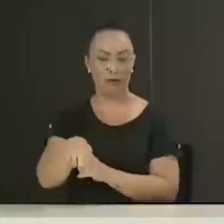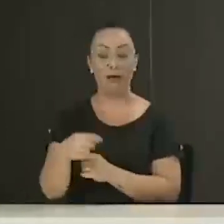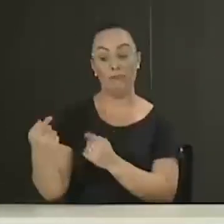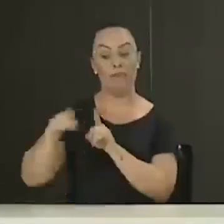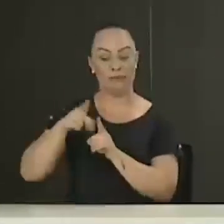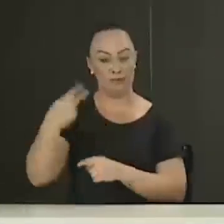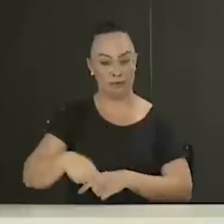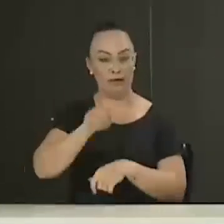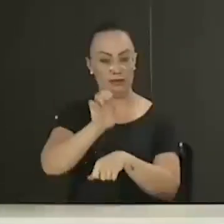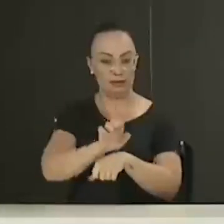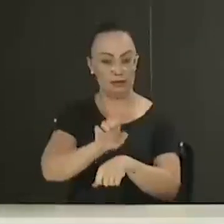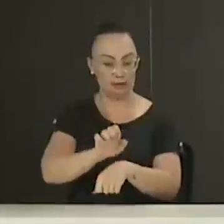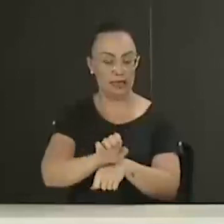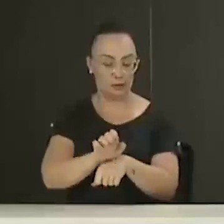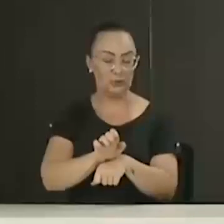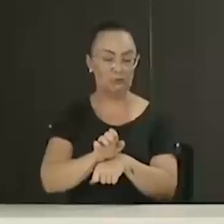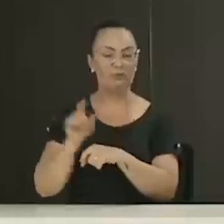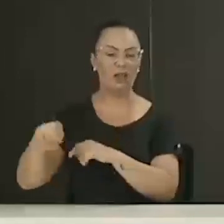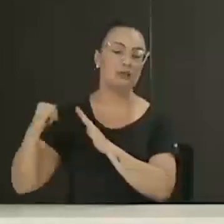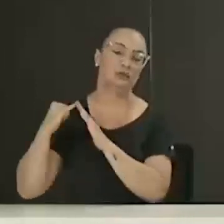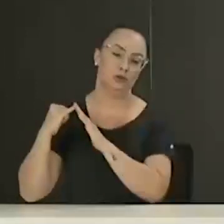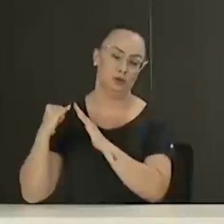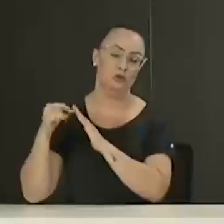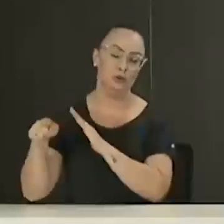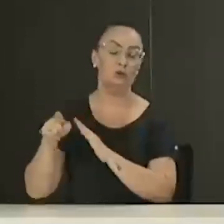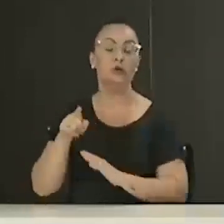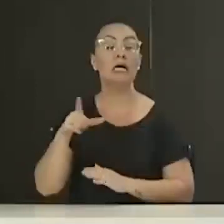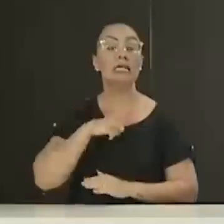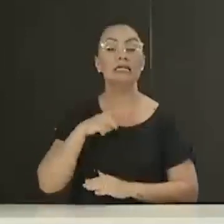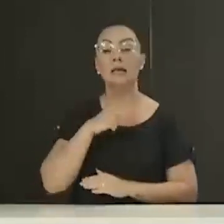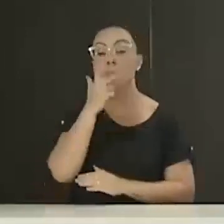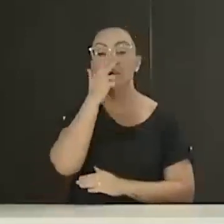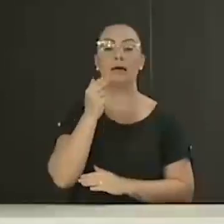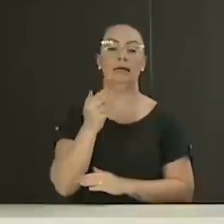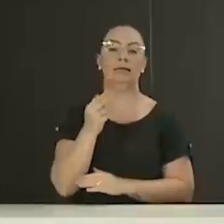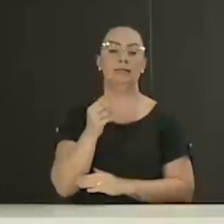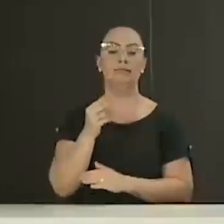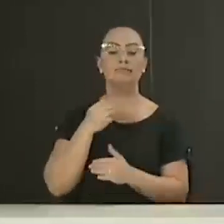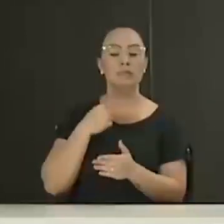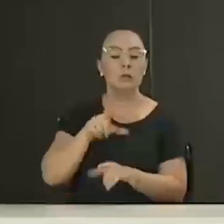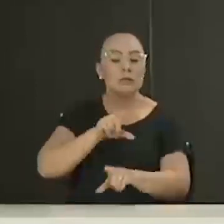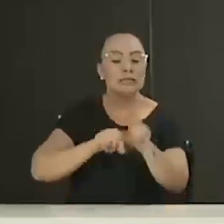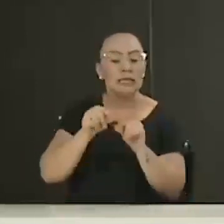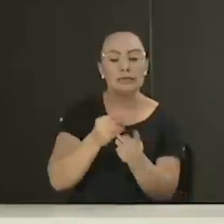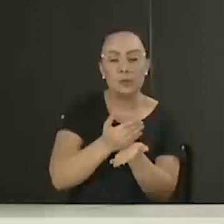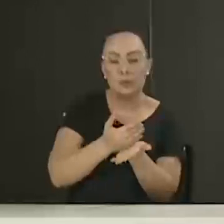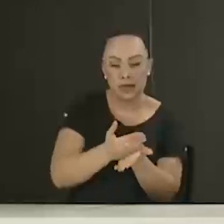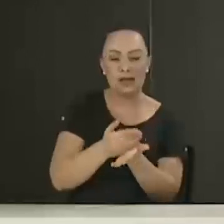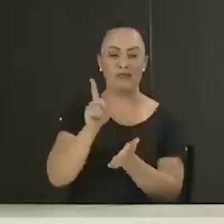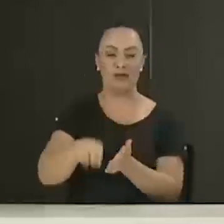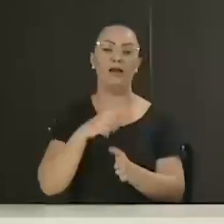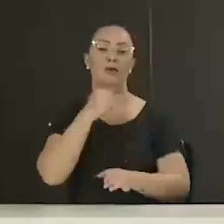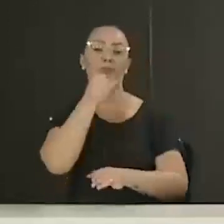custos a ali criamos também uma ferramenta de pré-triagem online onde a pessoa pode colocar algumas informações